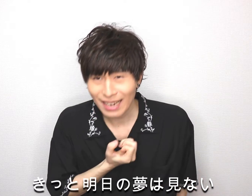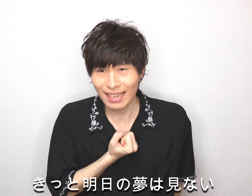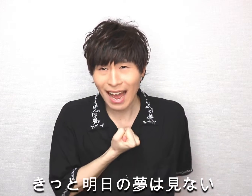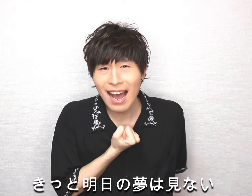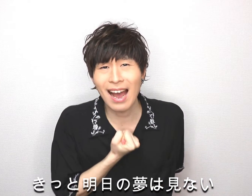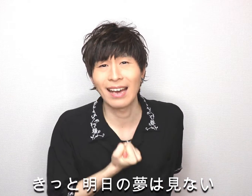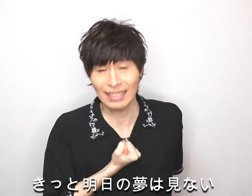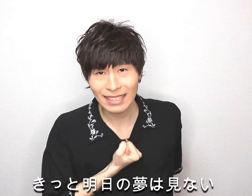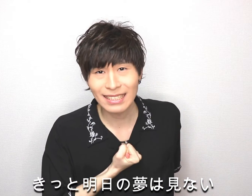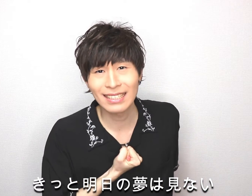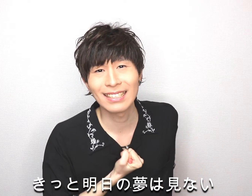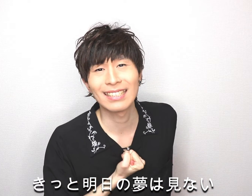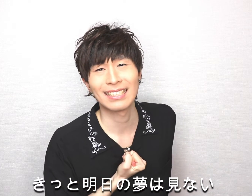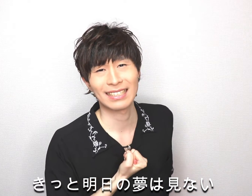見ない。